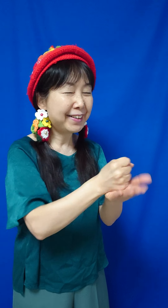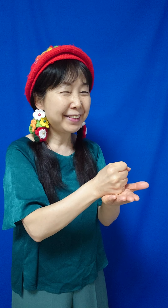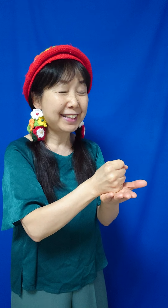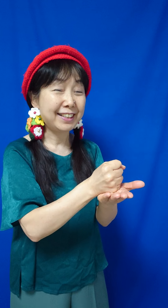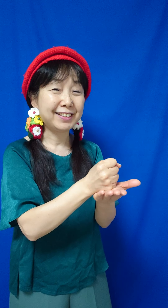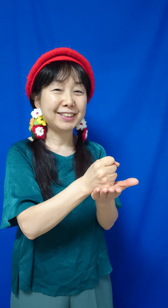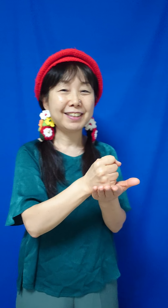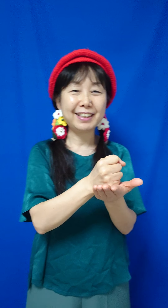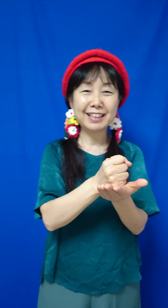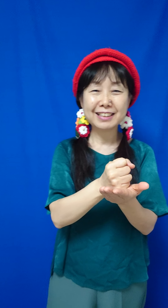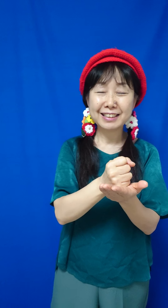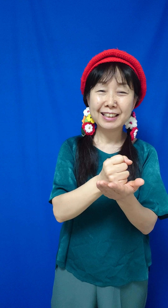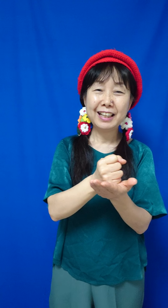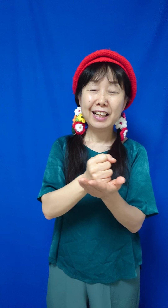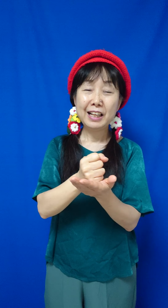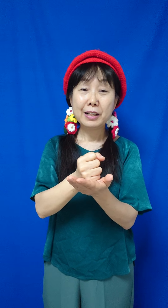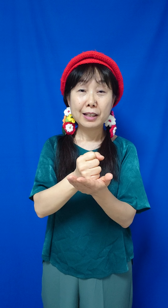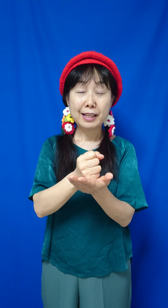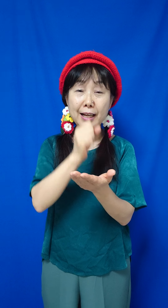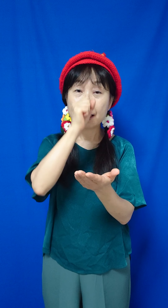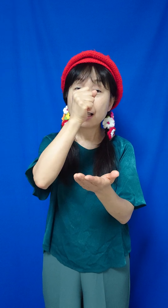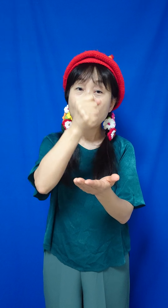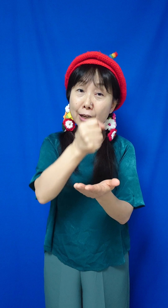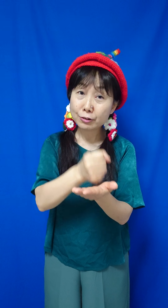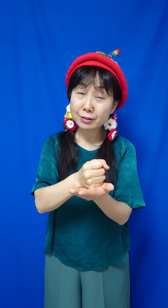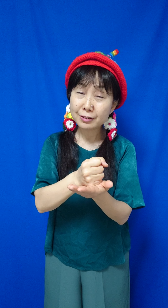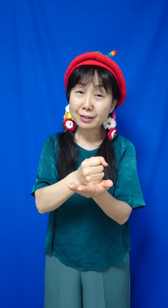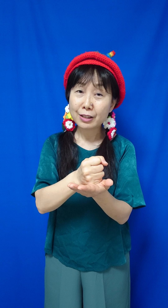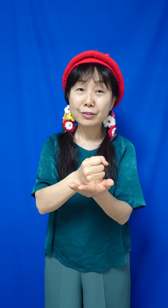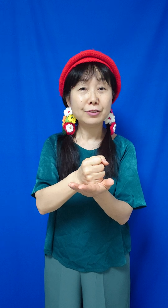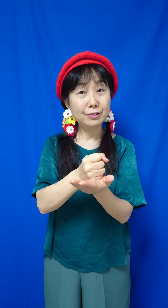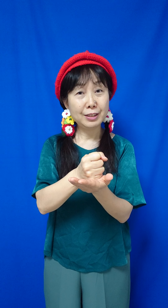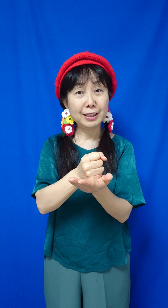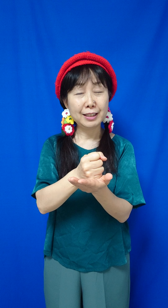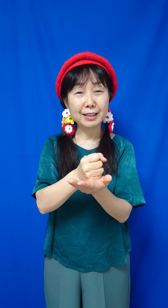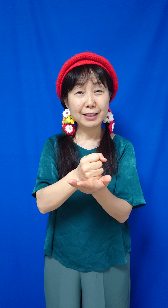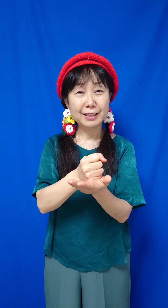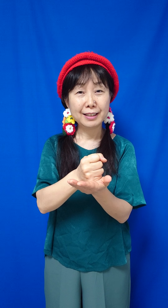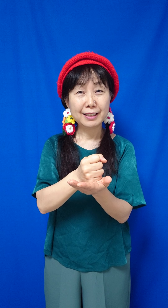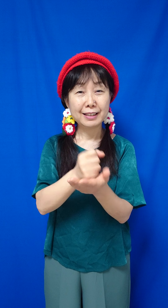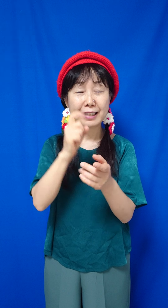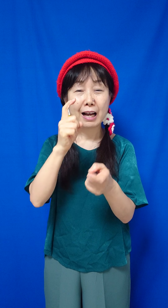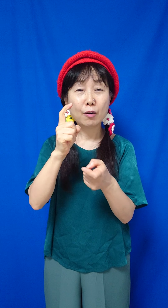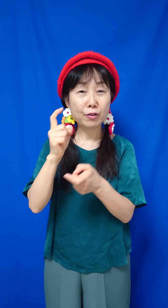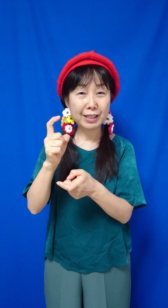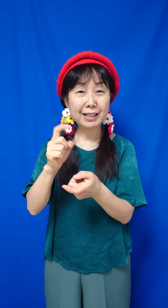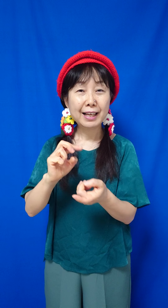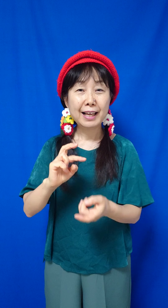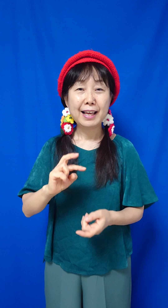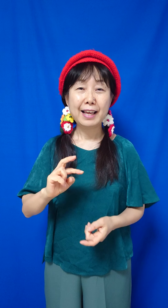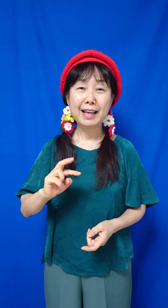成功っていう手話です。で叶えるっていう風に単語に、